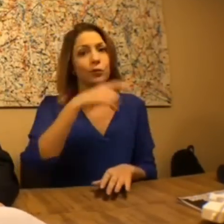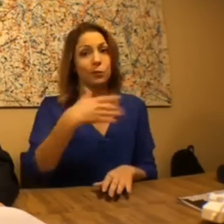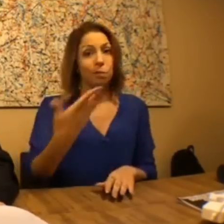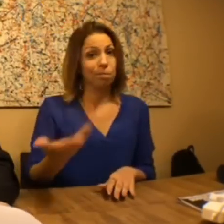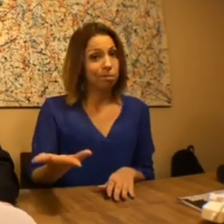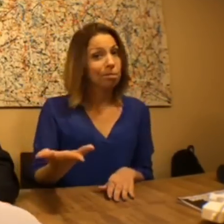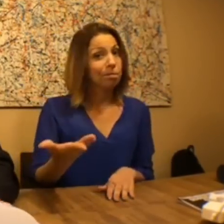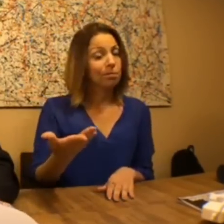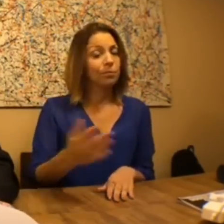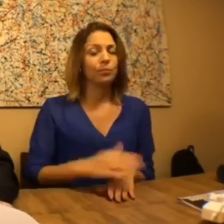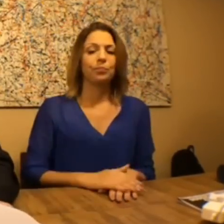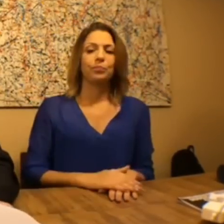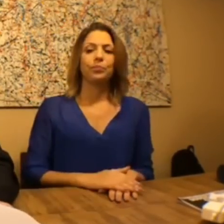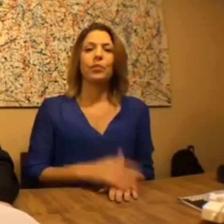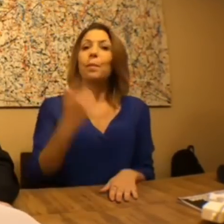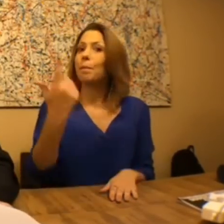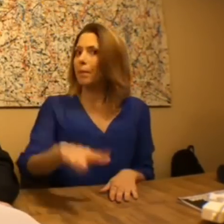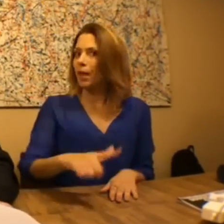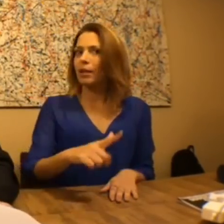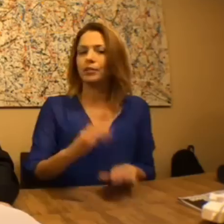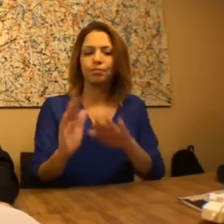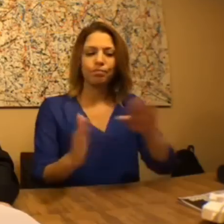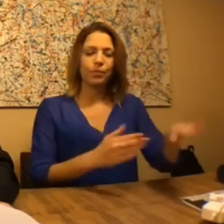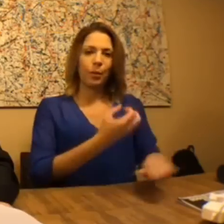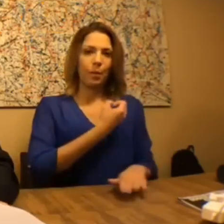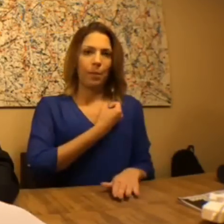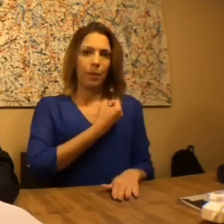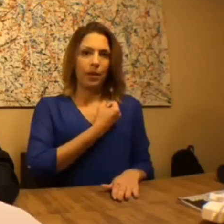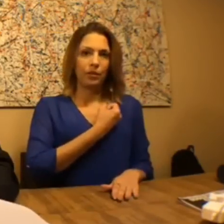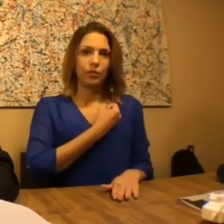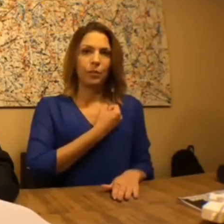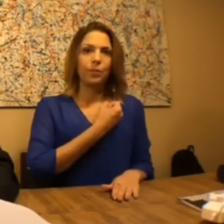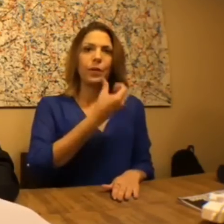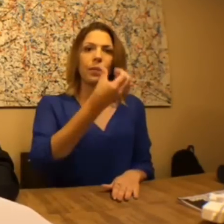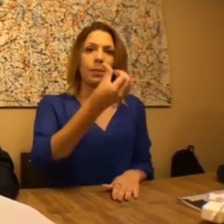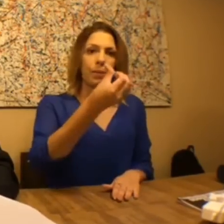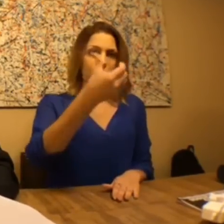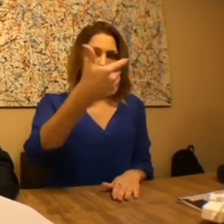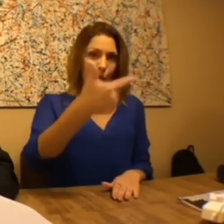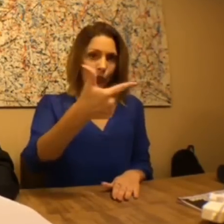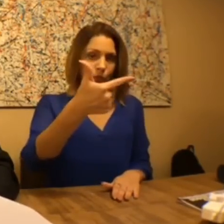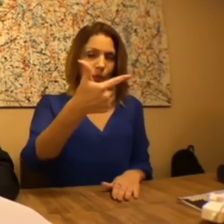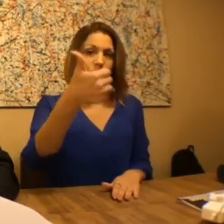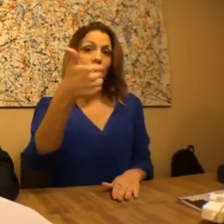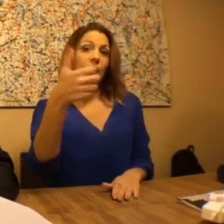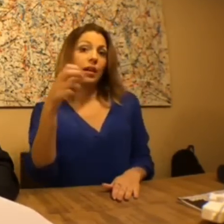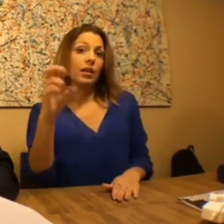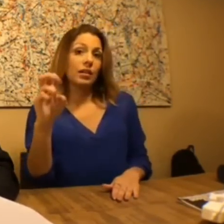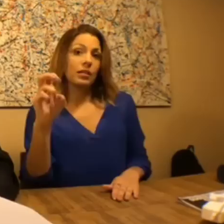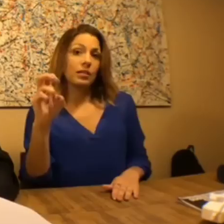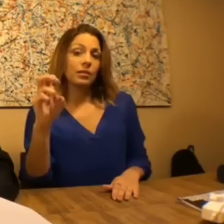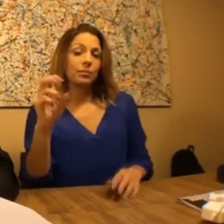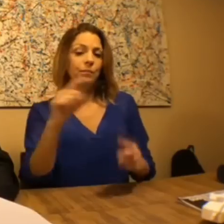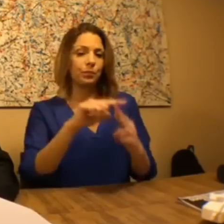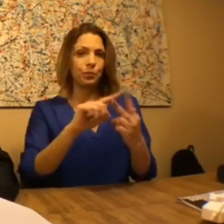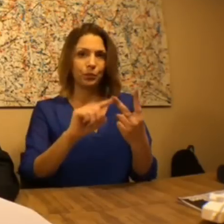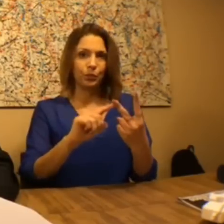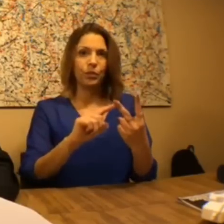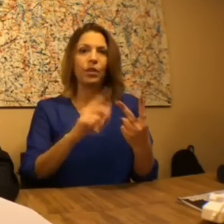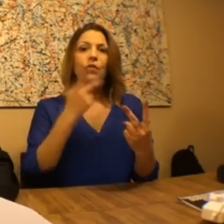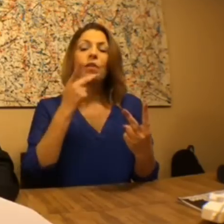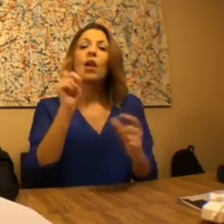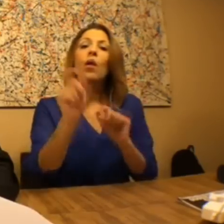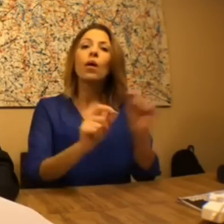Mais ainda, nas páginas meia dúzia e 15, promover uma reforma